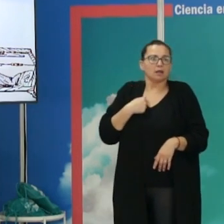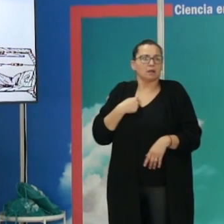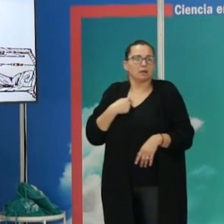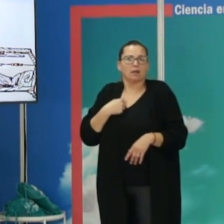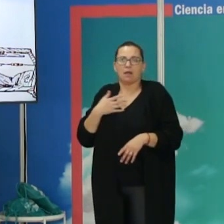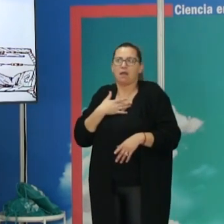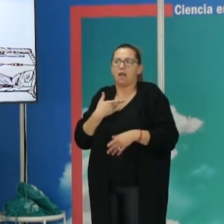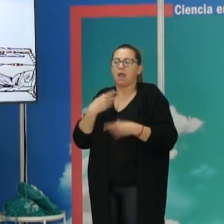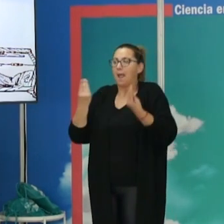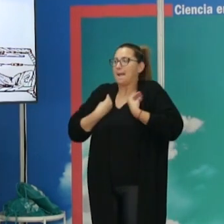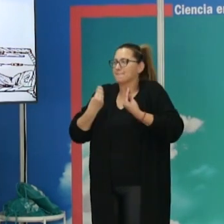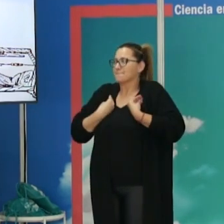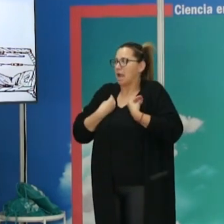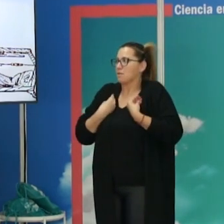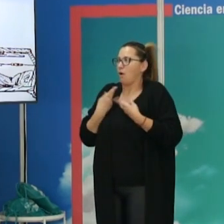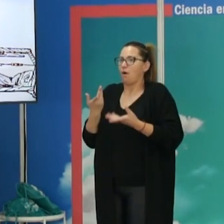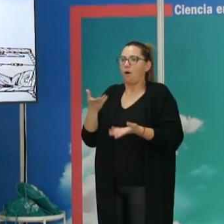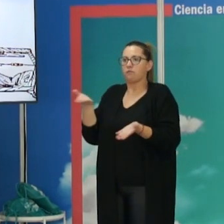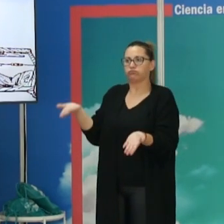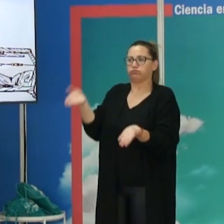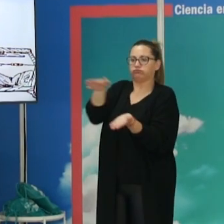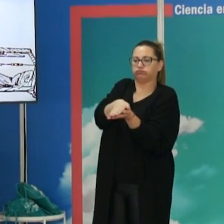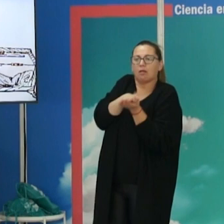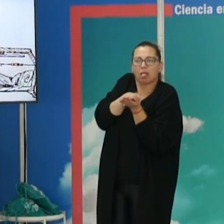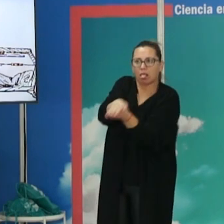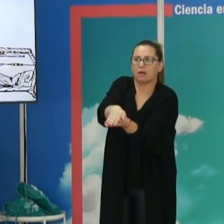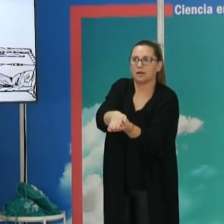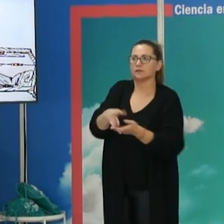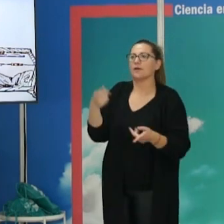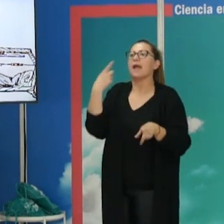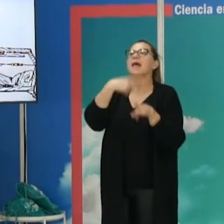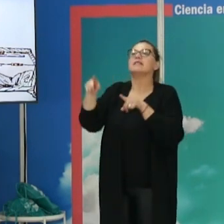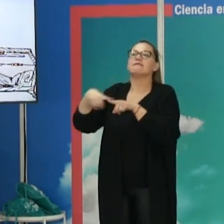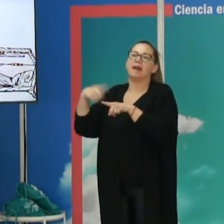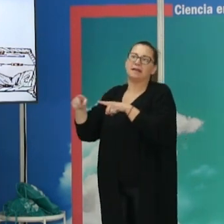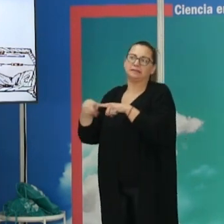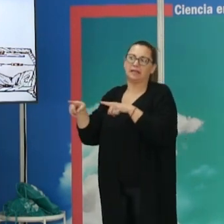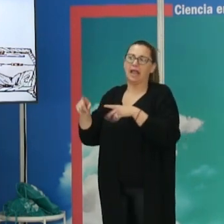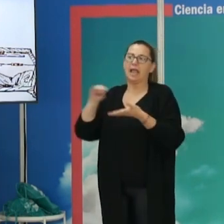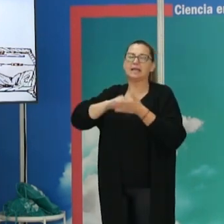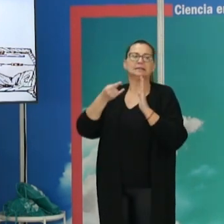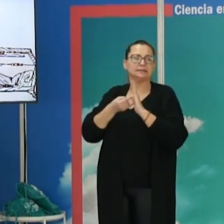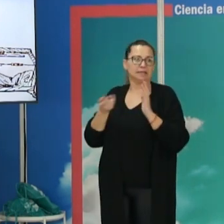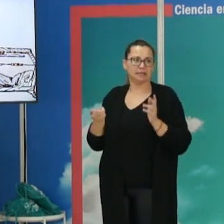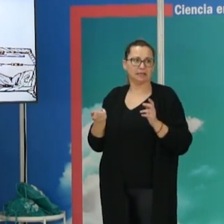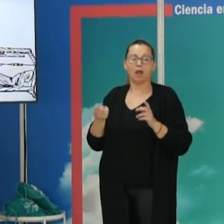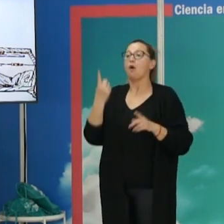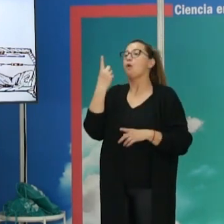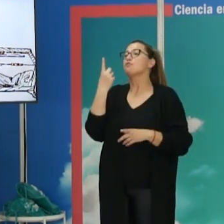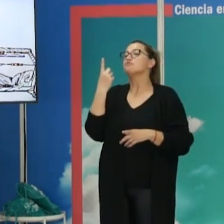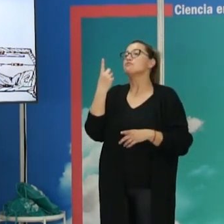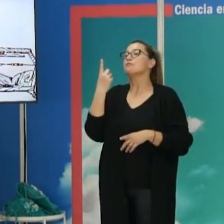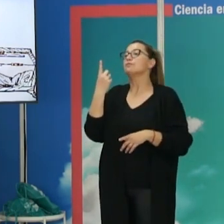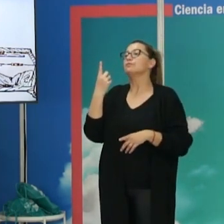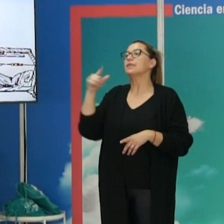diseñaron diferentes dispositivos para avisar al exterior de que se habían equivocado en el diagnóstico. Un diagnóstico